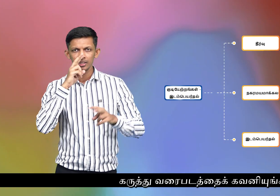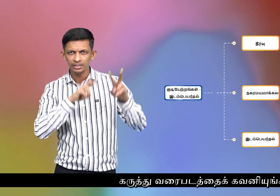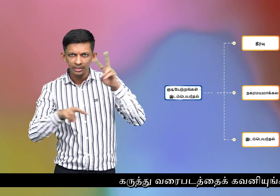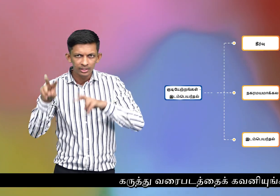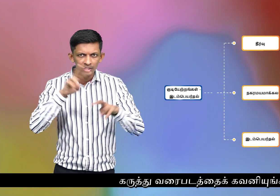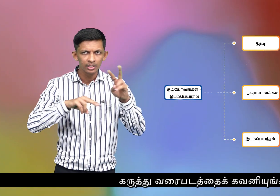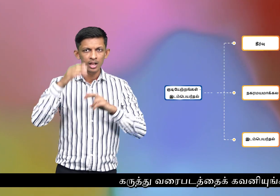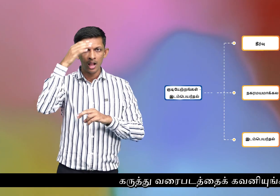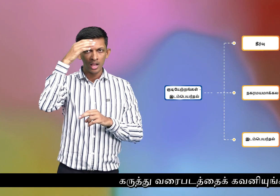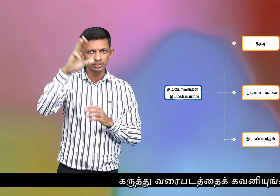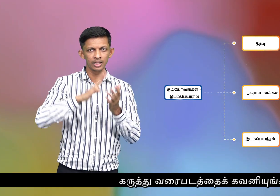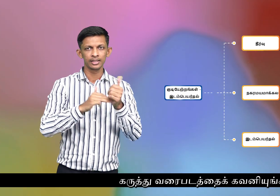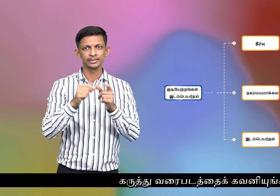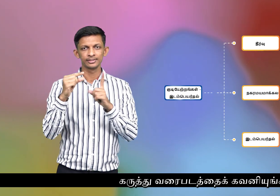கருத்து வரைபடத்தை பார்ப்போம்.